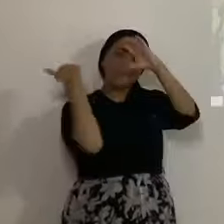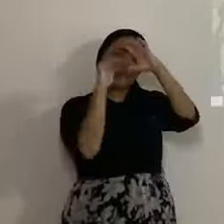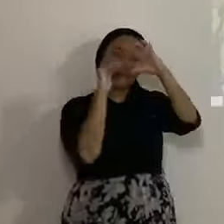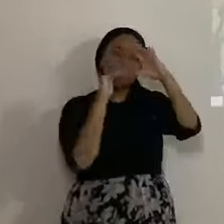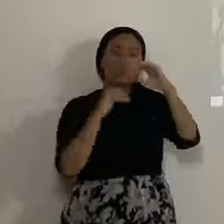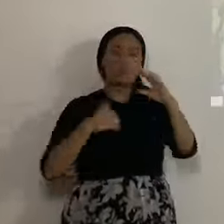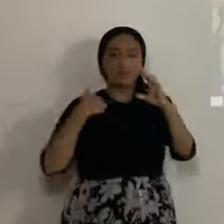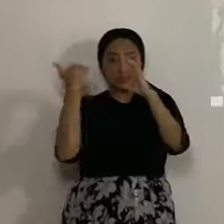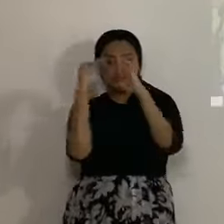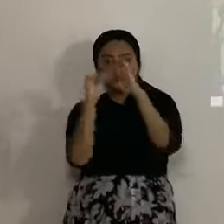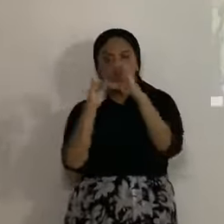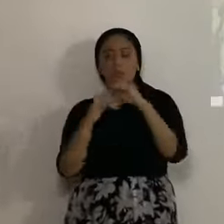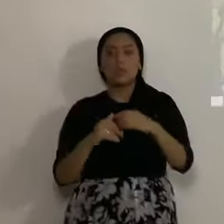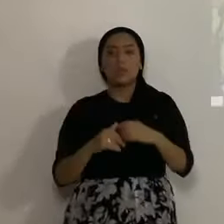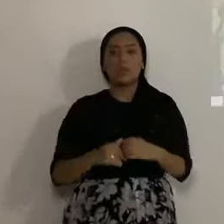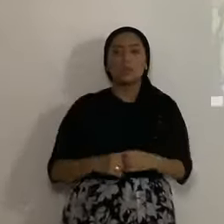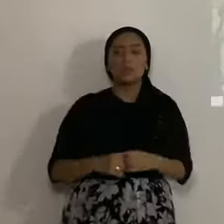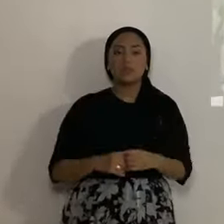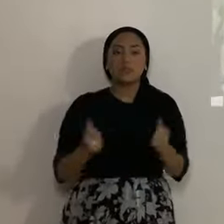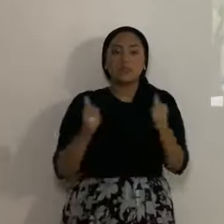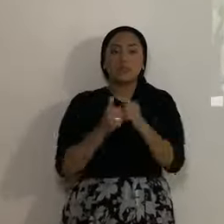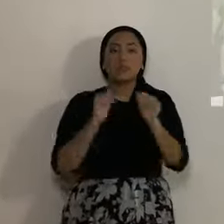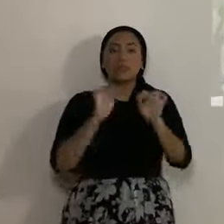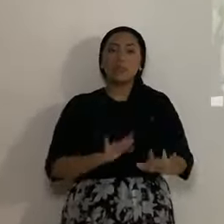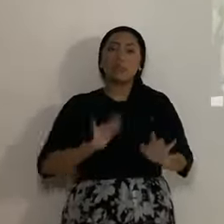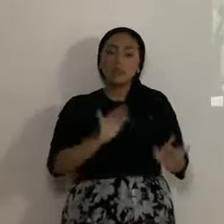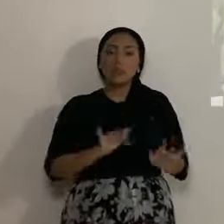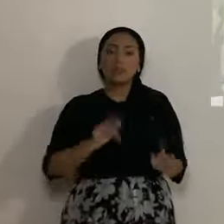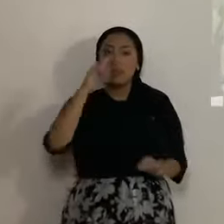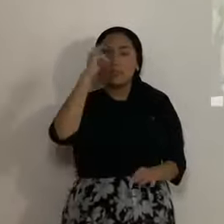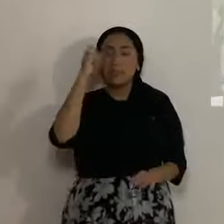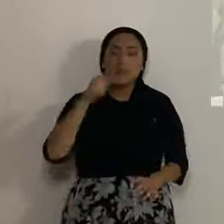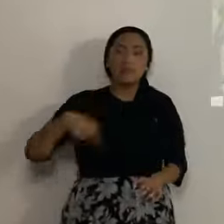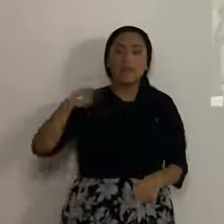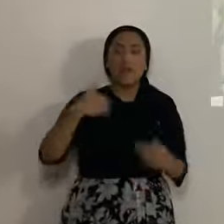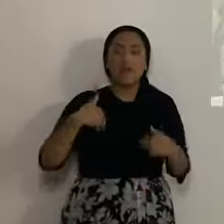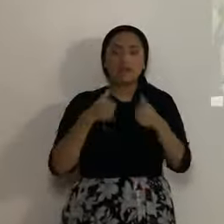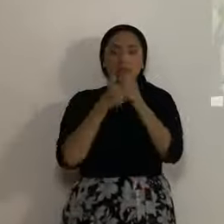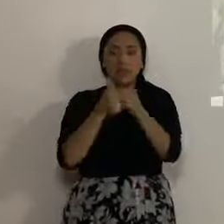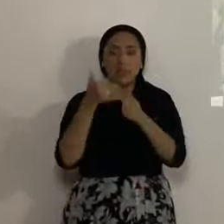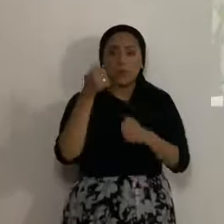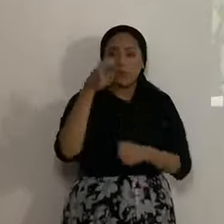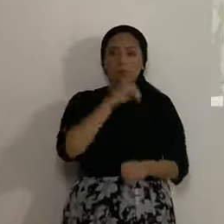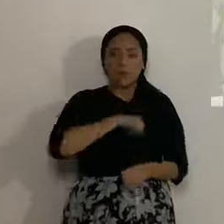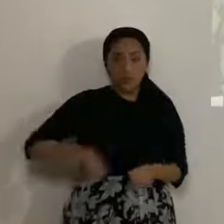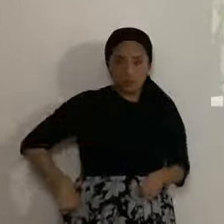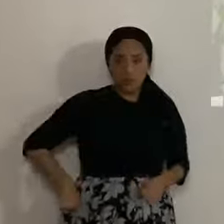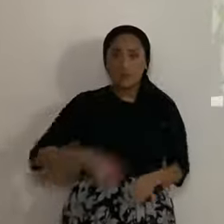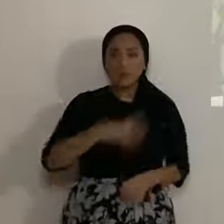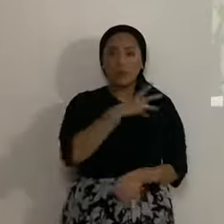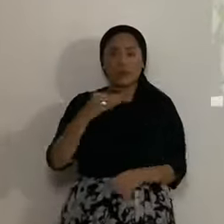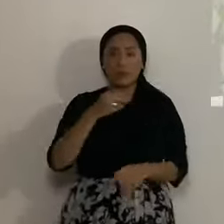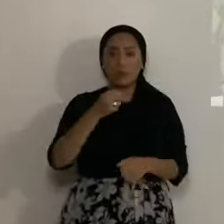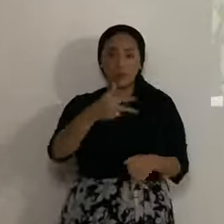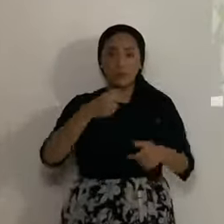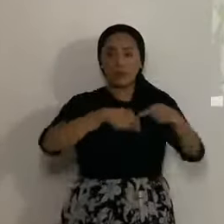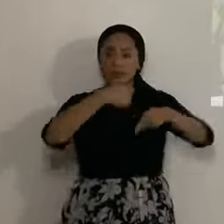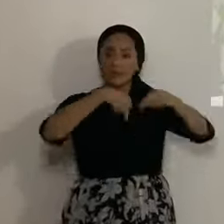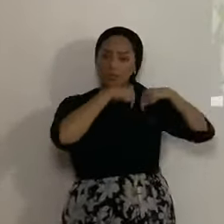mensajeros con ternura porque está en Yahshua, Amashia. Y regresan